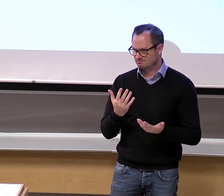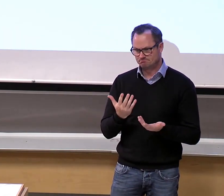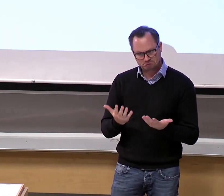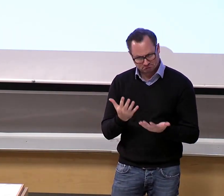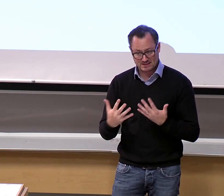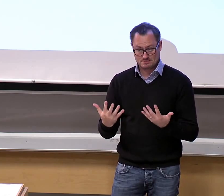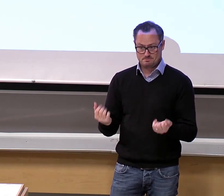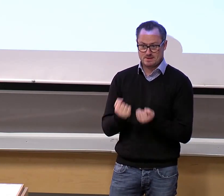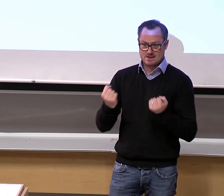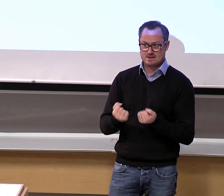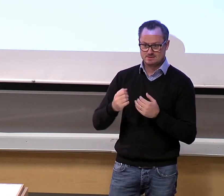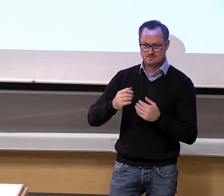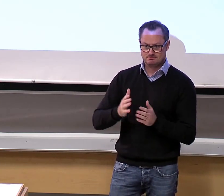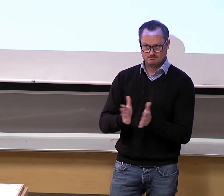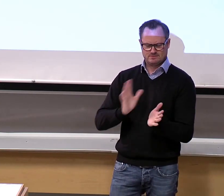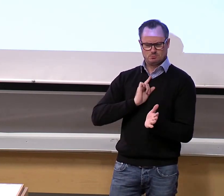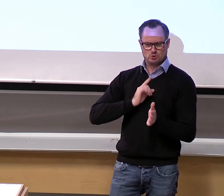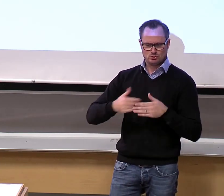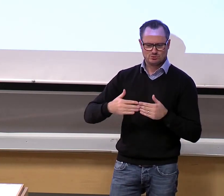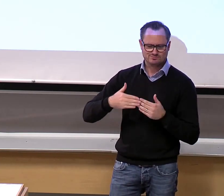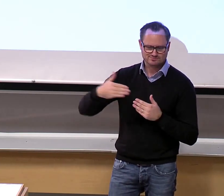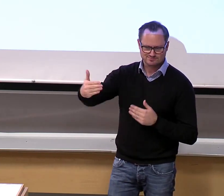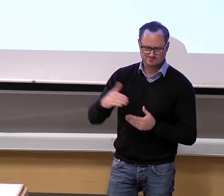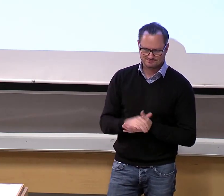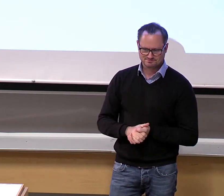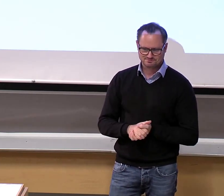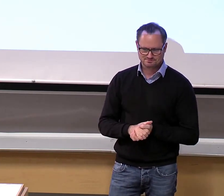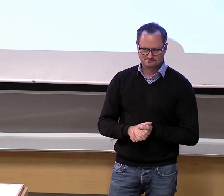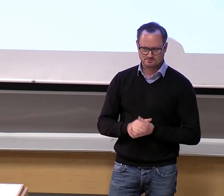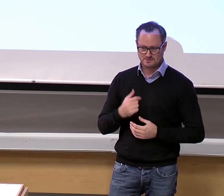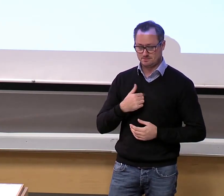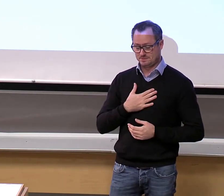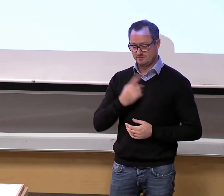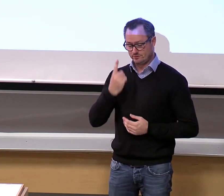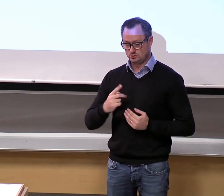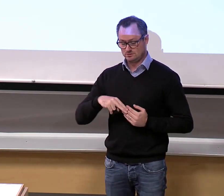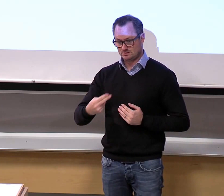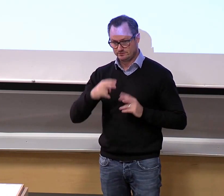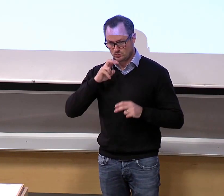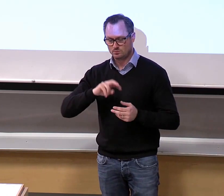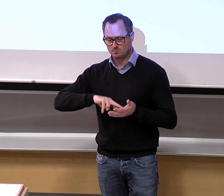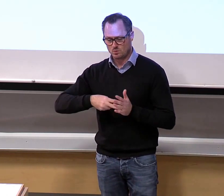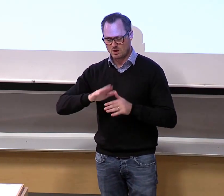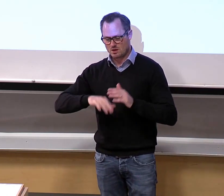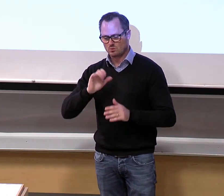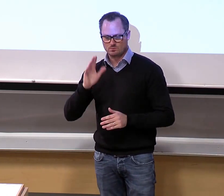av teckenspråk, men undersöka det och forska på det skulle vara väldigt spännande i framtiden också. Mitt första steg